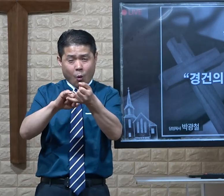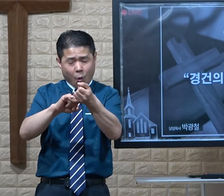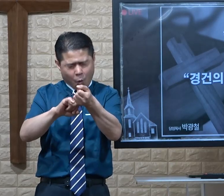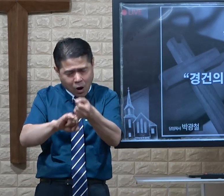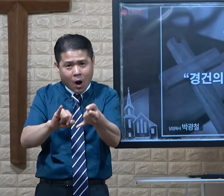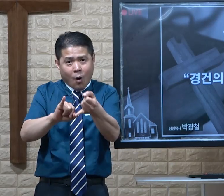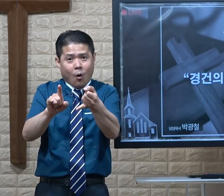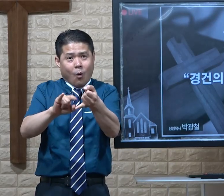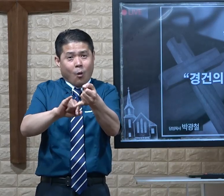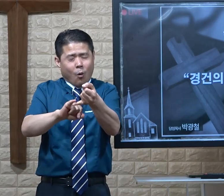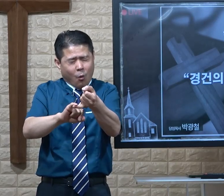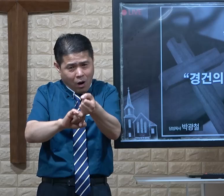추석이 코앞이면서